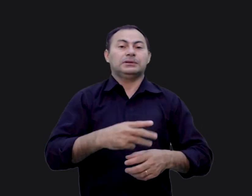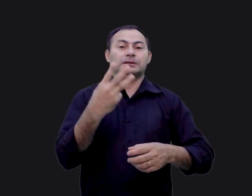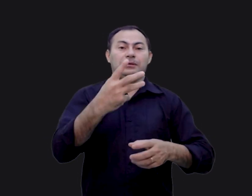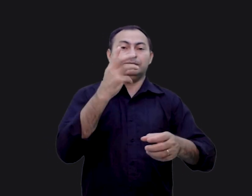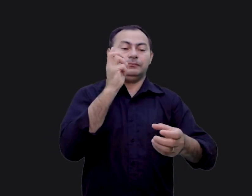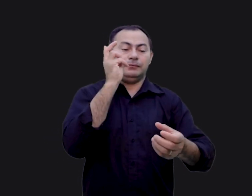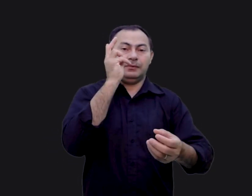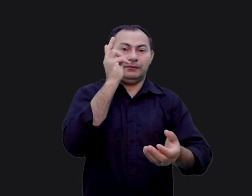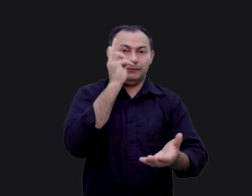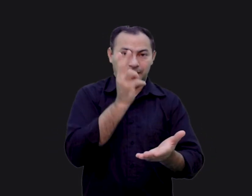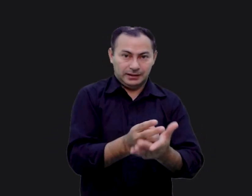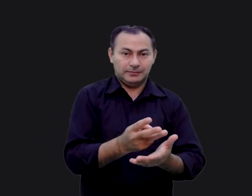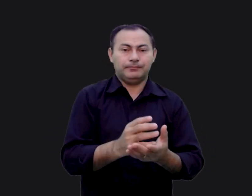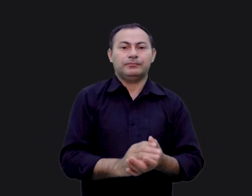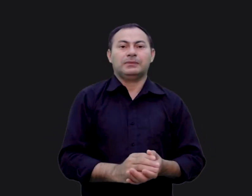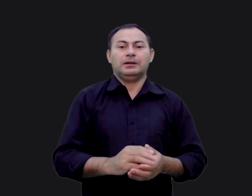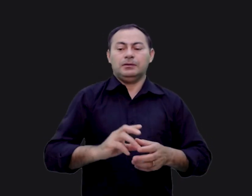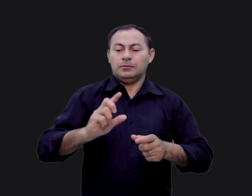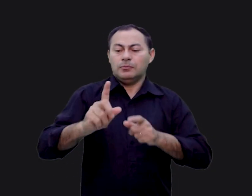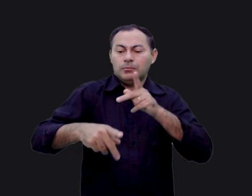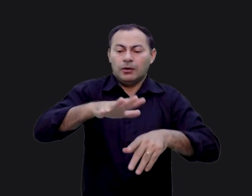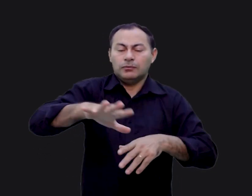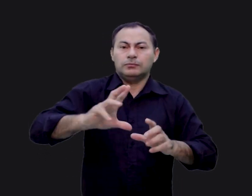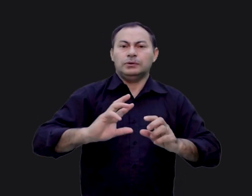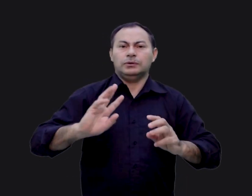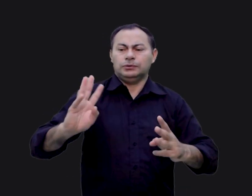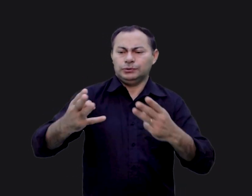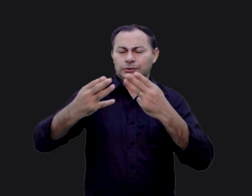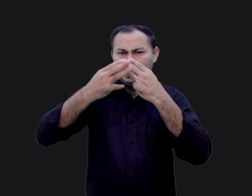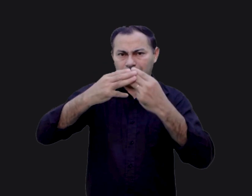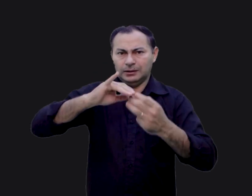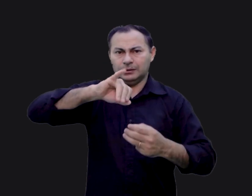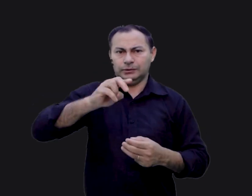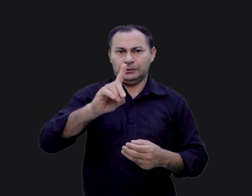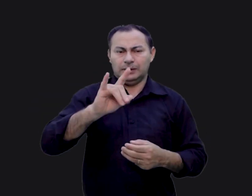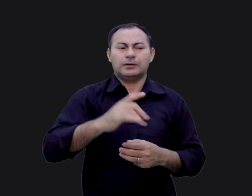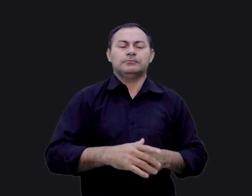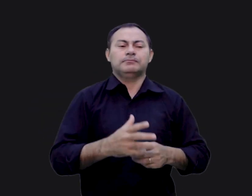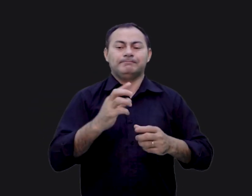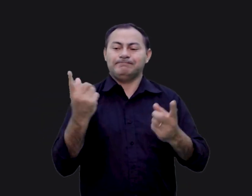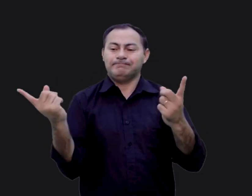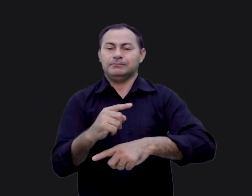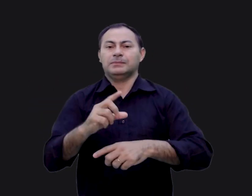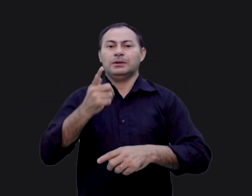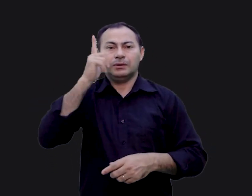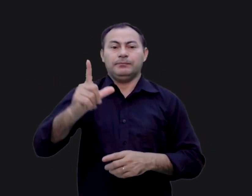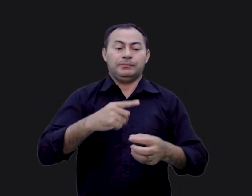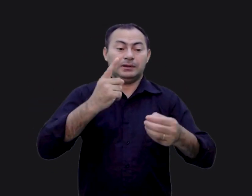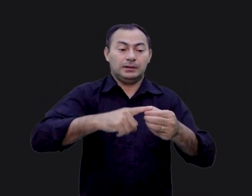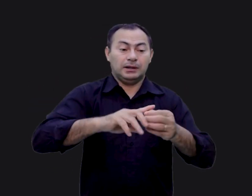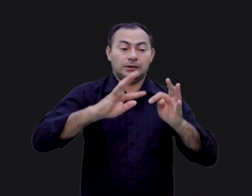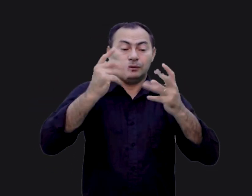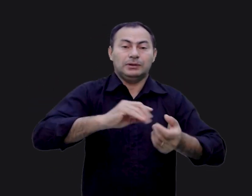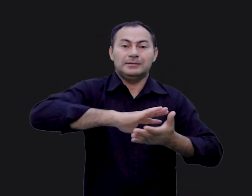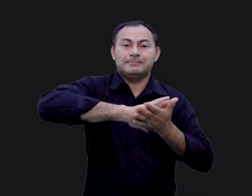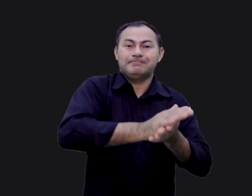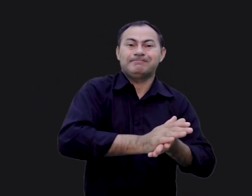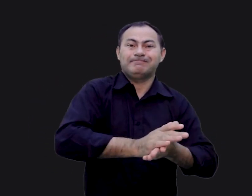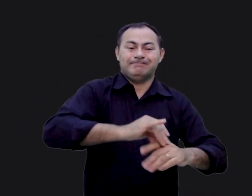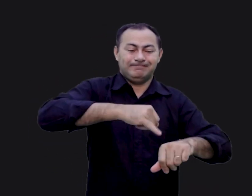vez. A nação hebraica já tinha fama de ser rebelde contra o conquistador, e a cidade inteira foi